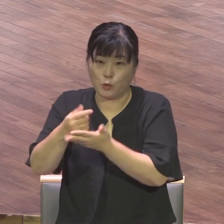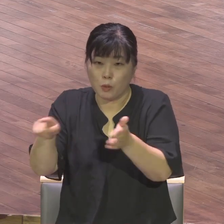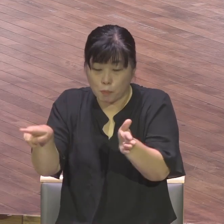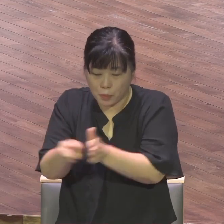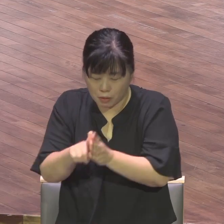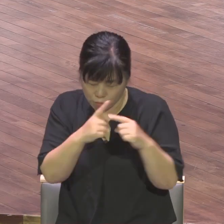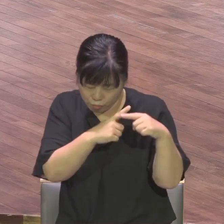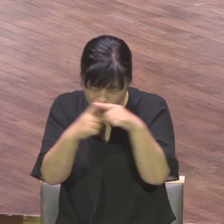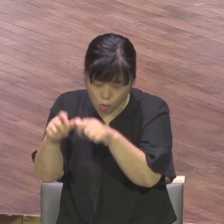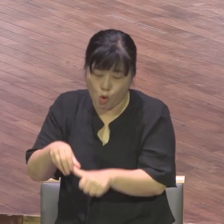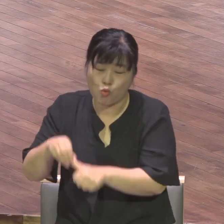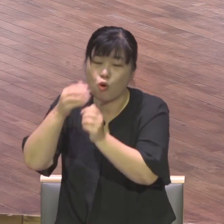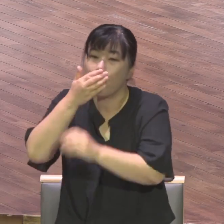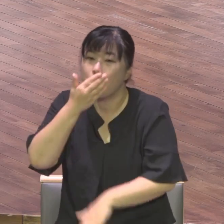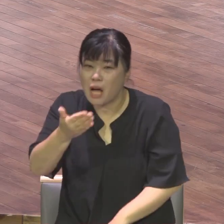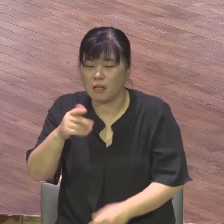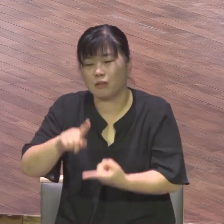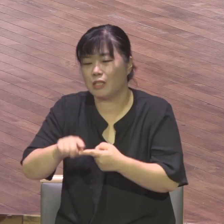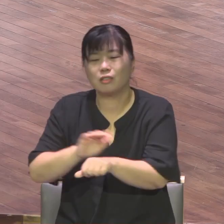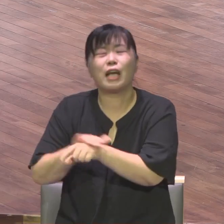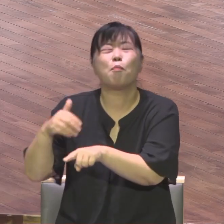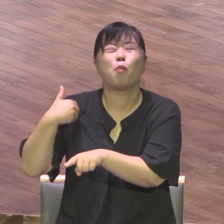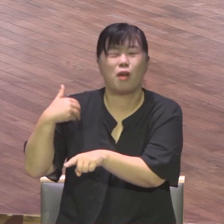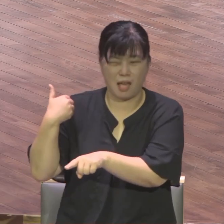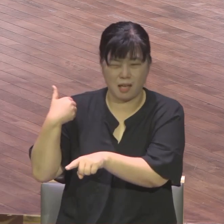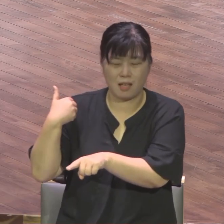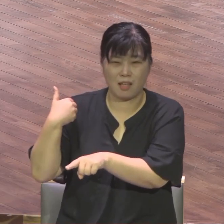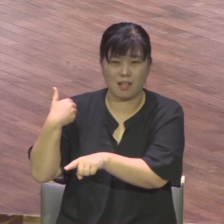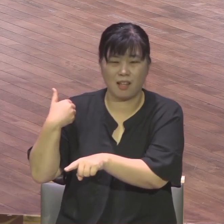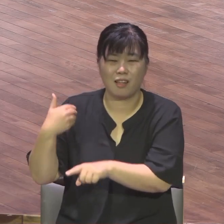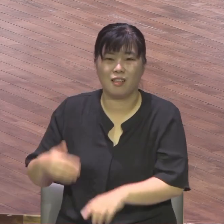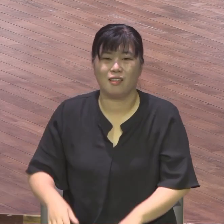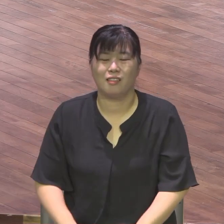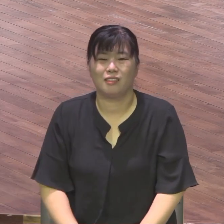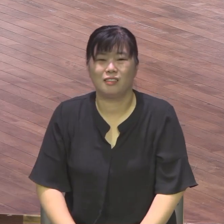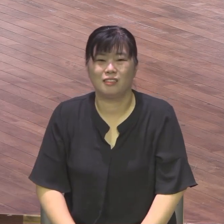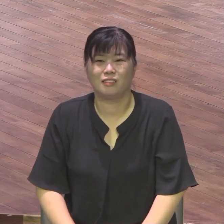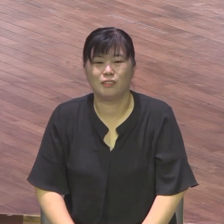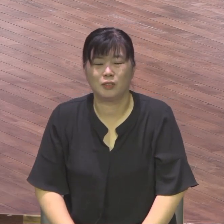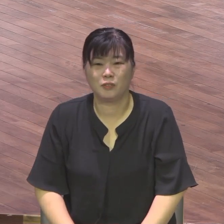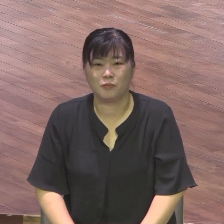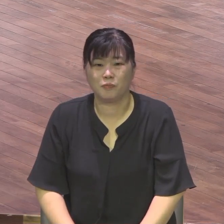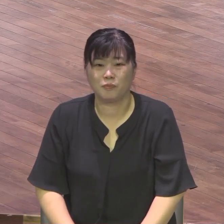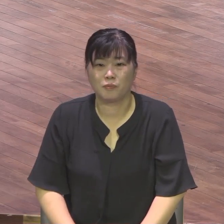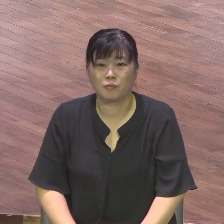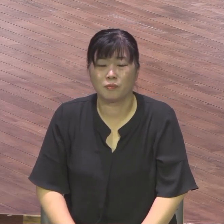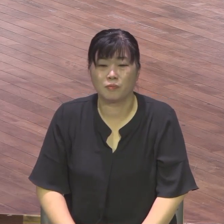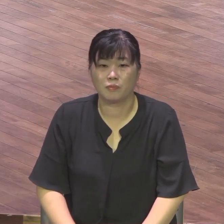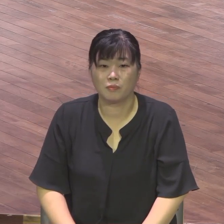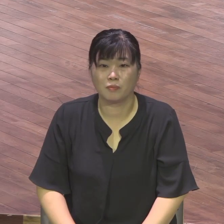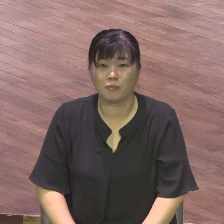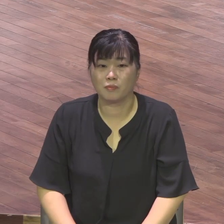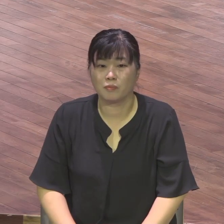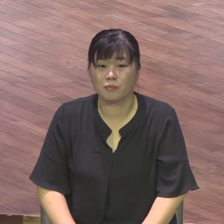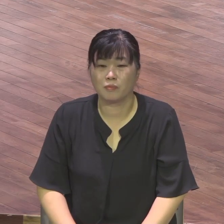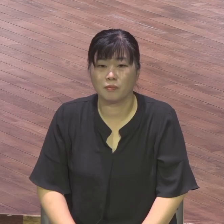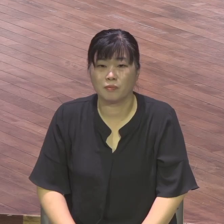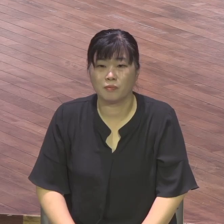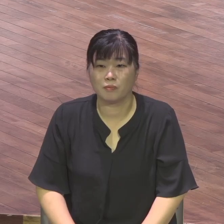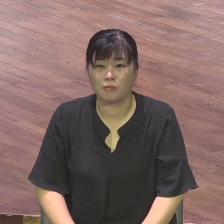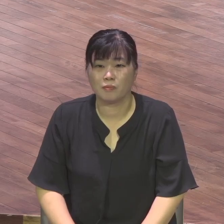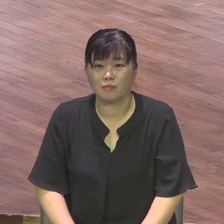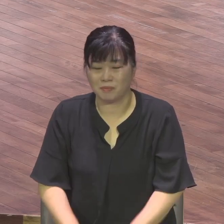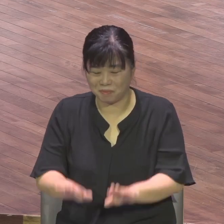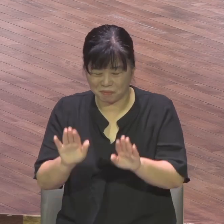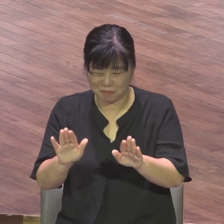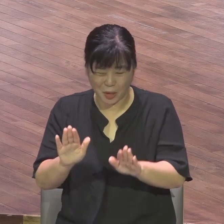하나님의 방법이에요. 다른 종교가 말도 안 되는 소리. 무슨 천국 간에 구원 간에 그렇게 뭐 믿음 구원받아.